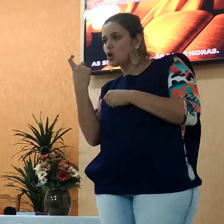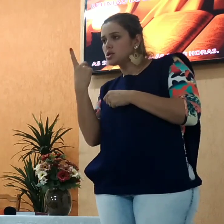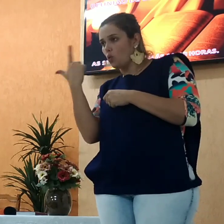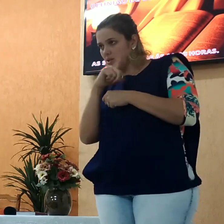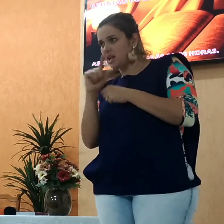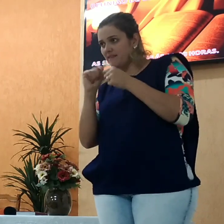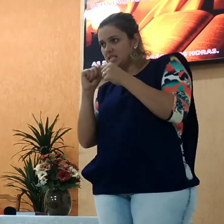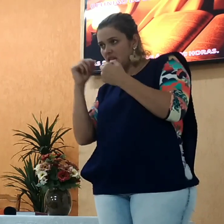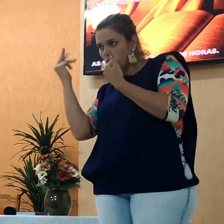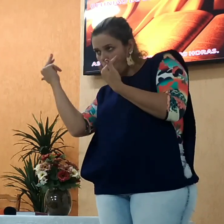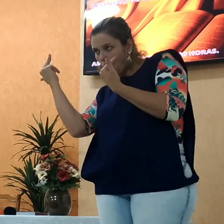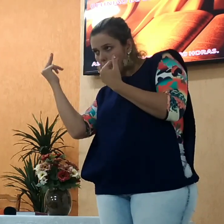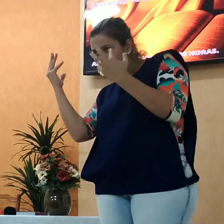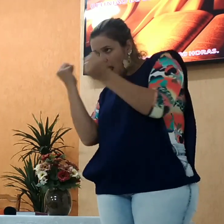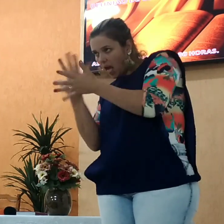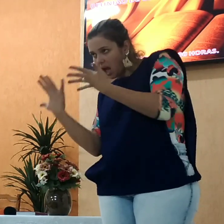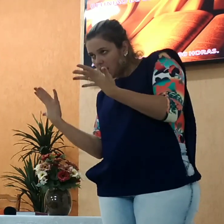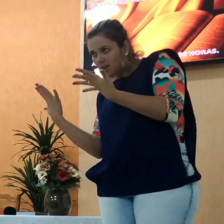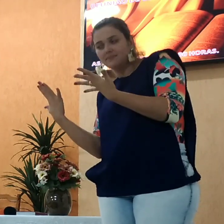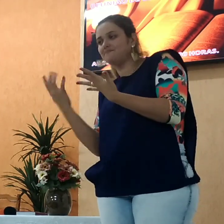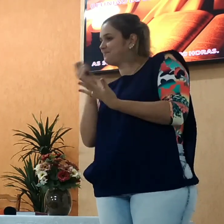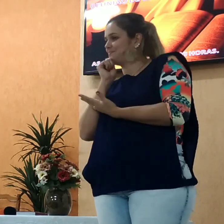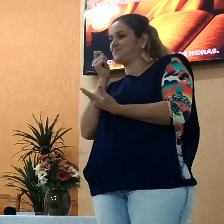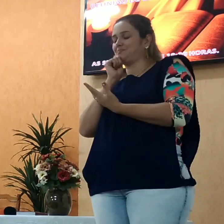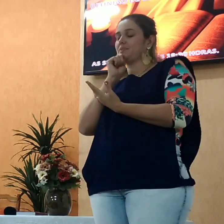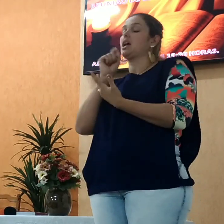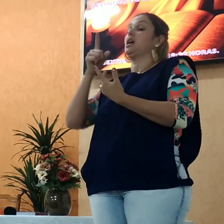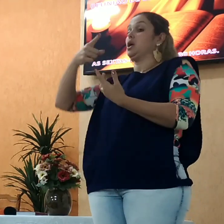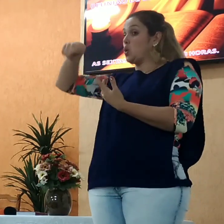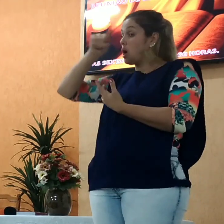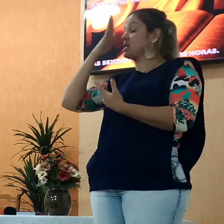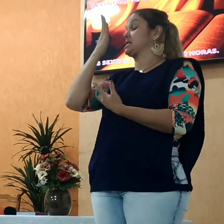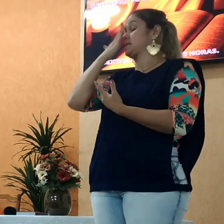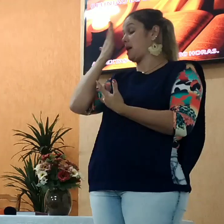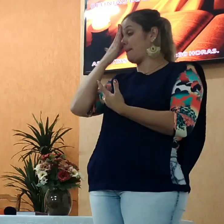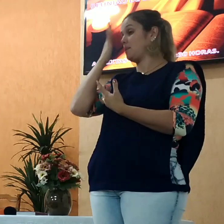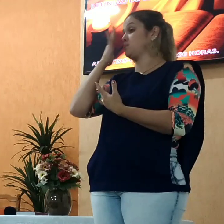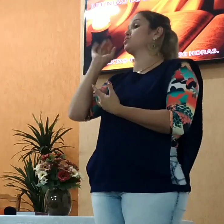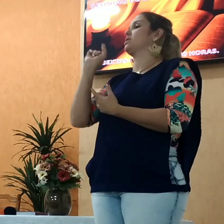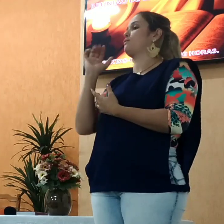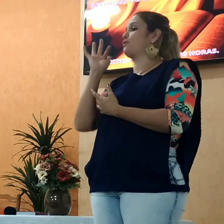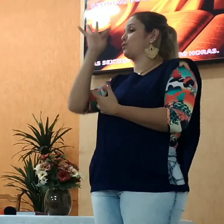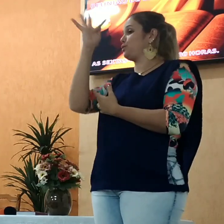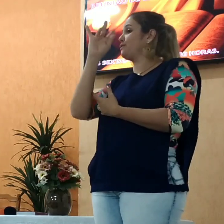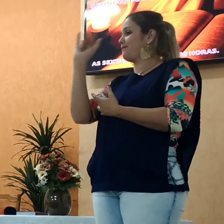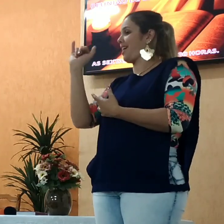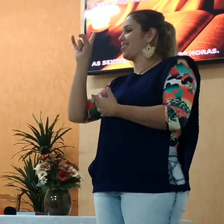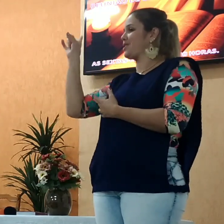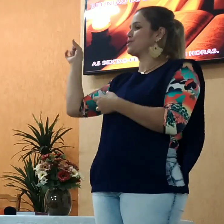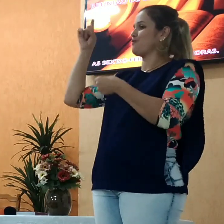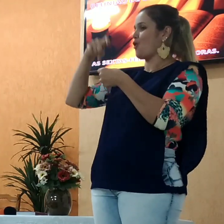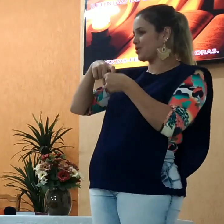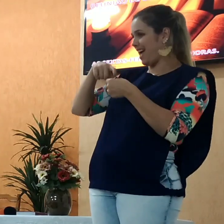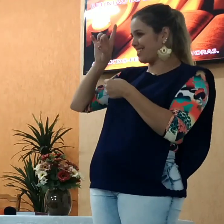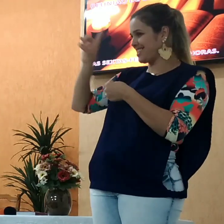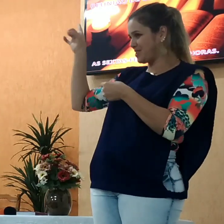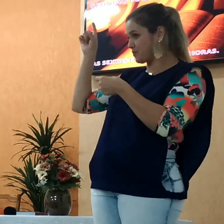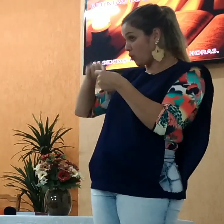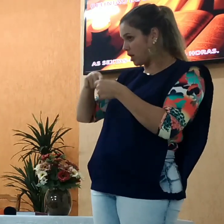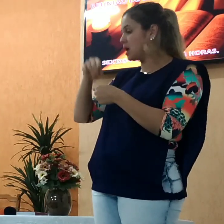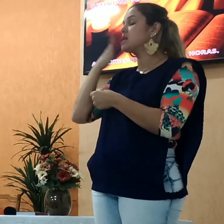estão contados nas mãos de Deus, sabemos que para a Elisa, os seus 2 aninhos estão nas mãos de